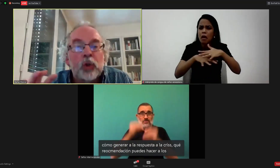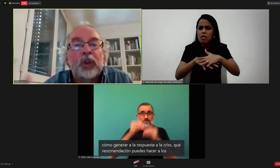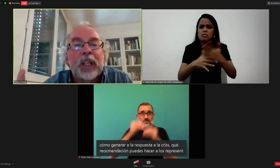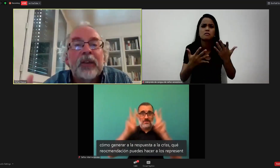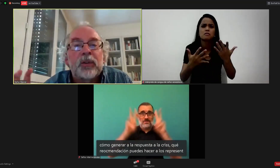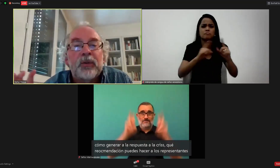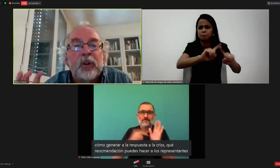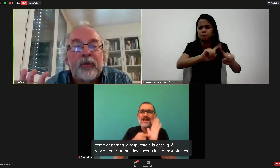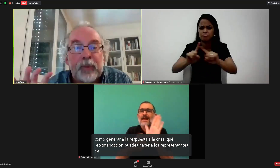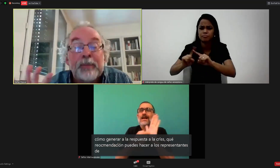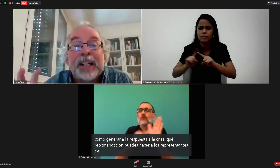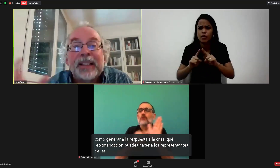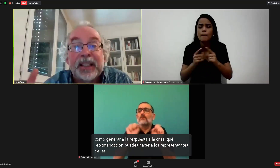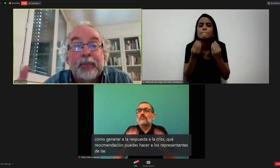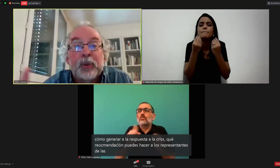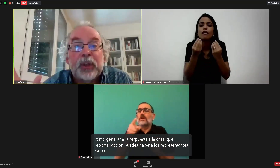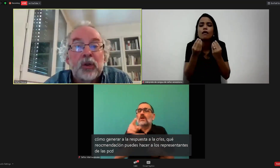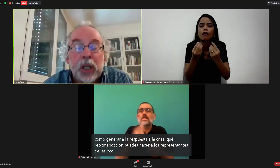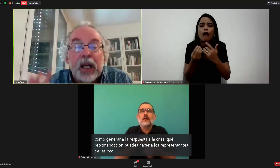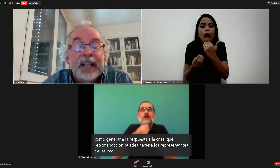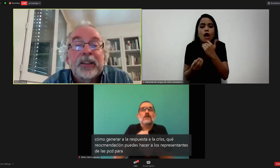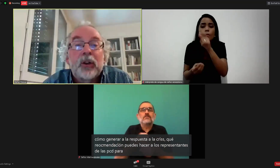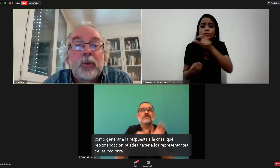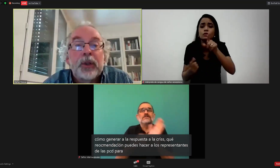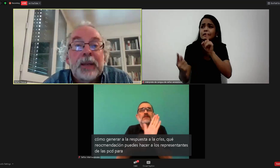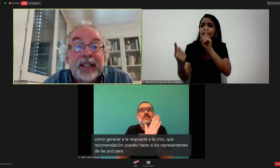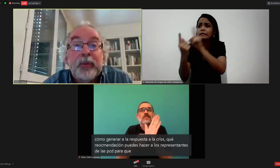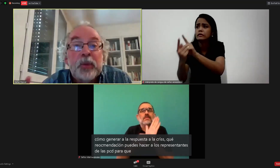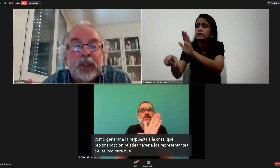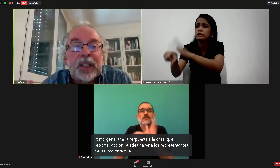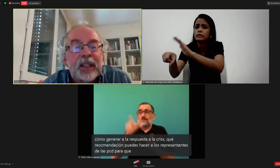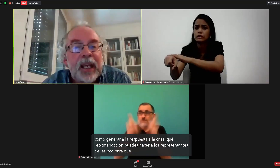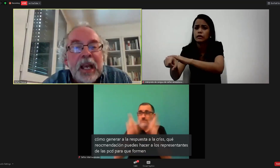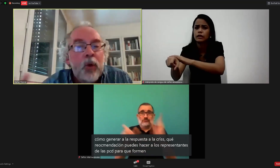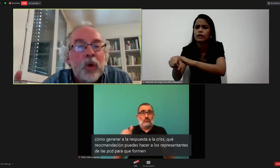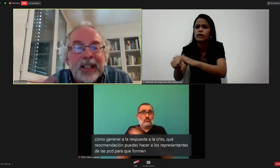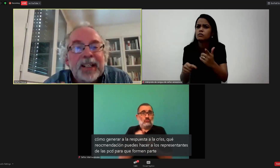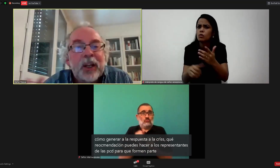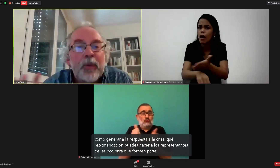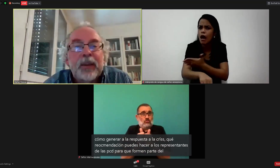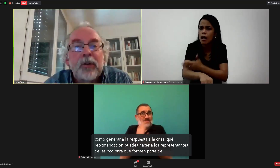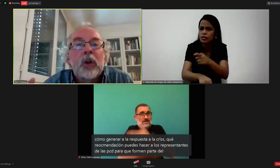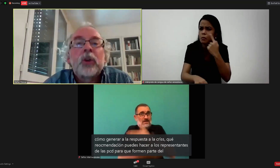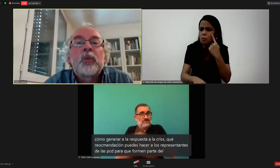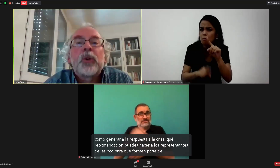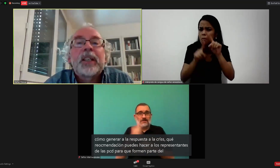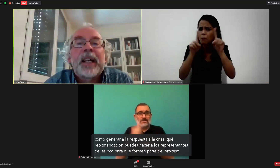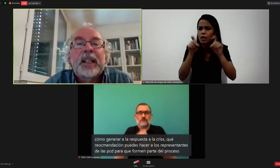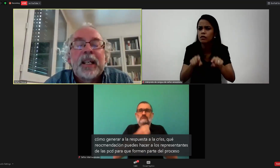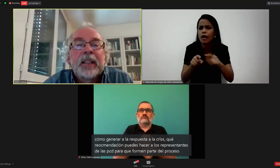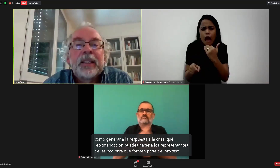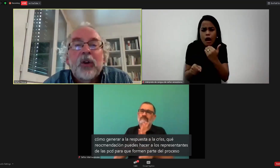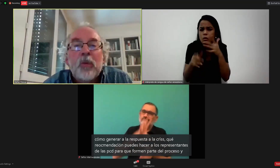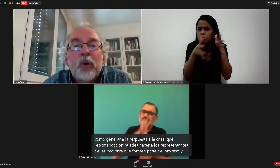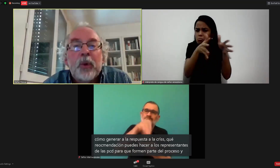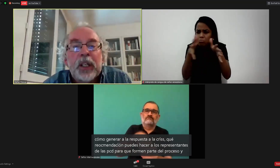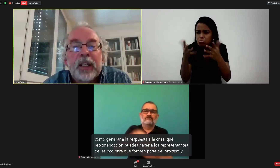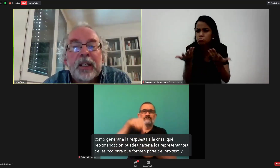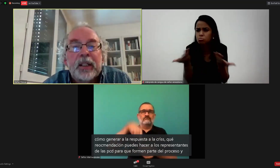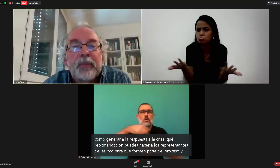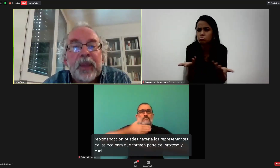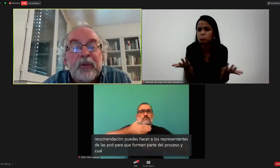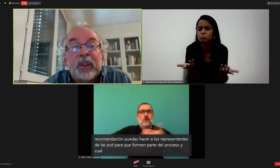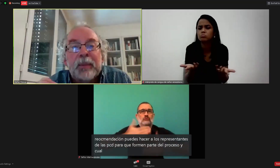ser consultados, formar parte de ese proceso? Antes lo comentabas que era muy importante. Cualquier recomendación que nos puedas dar de